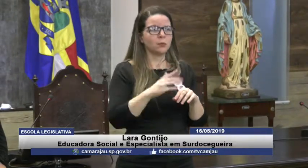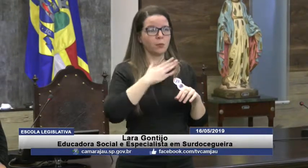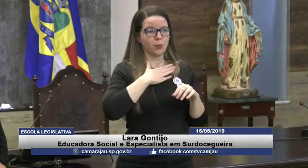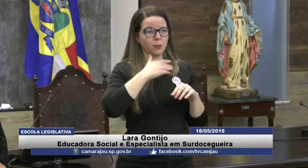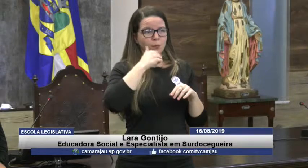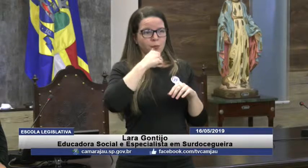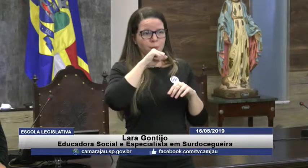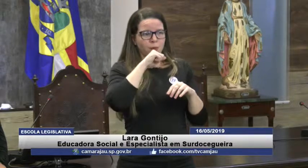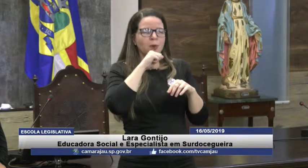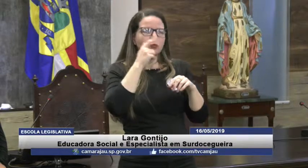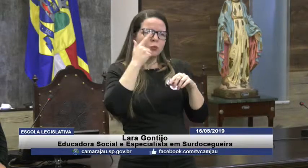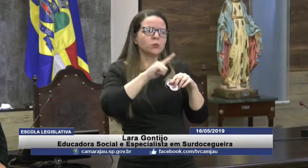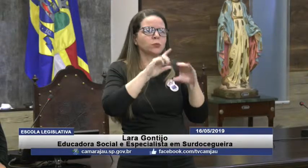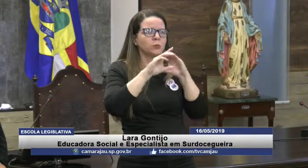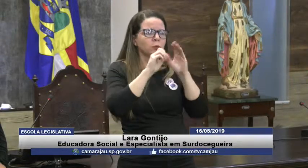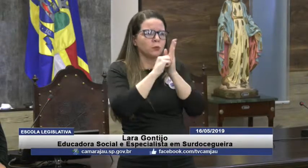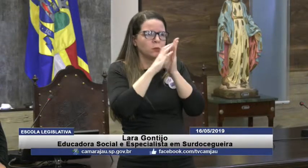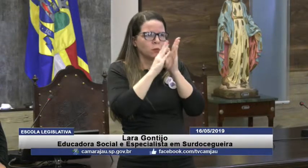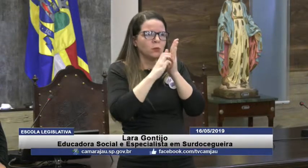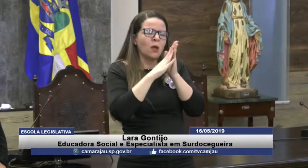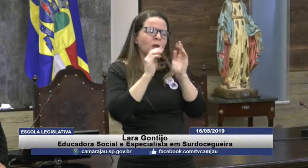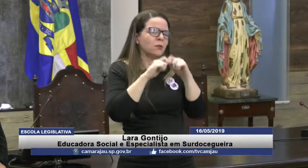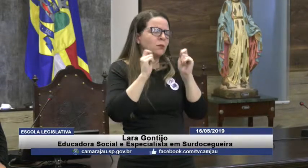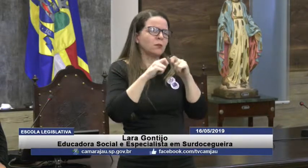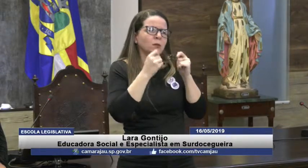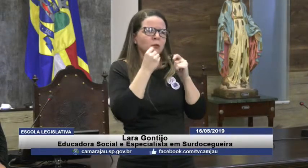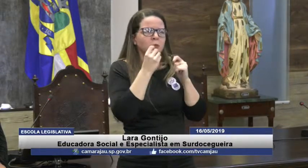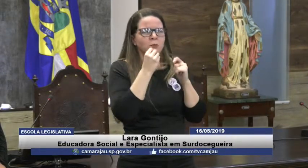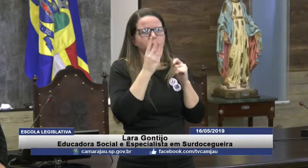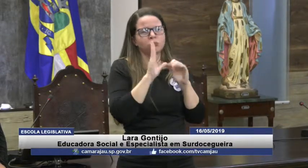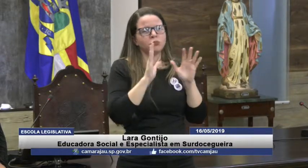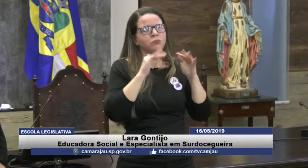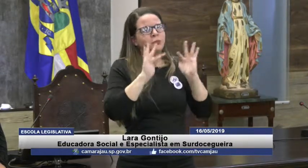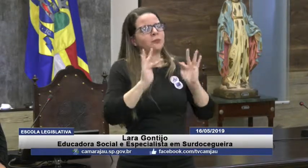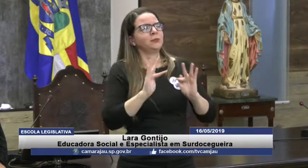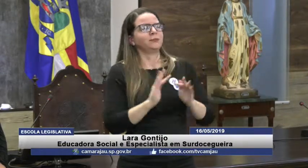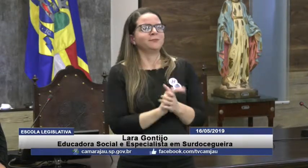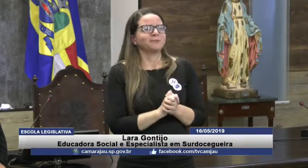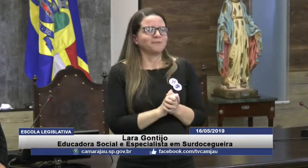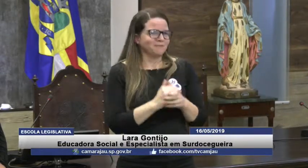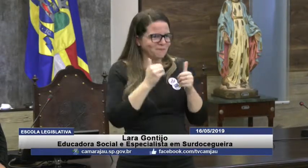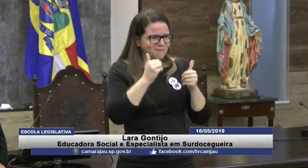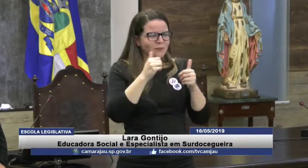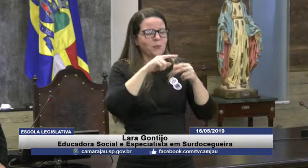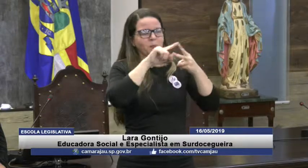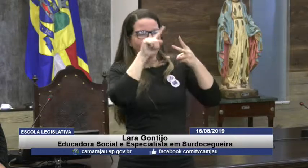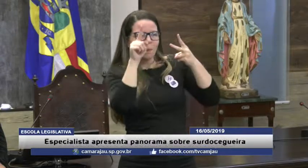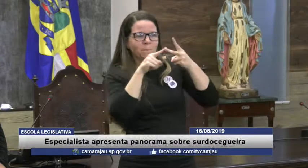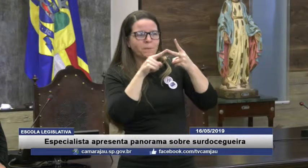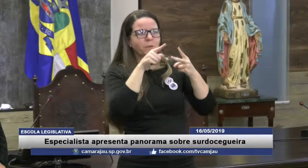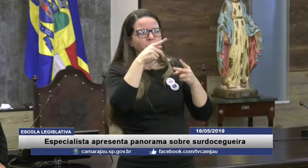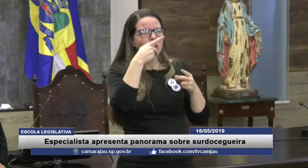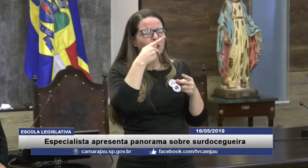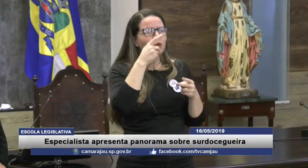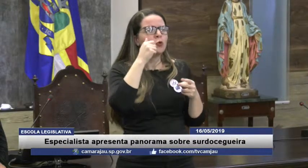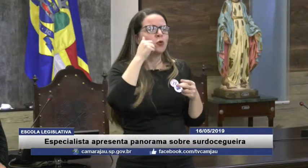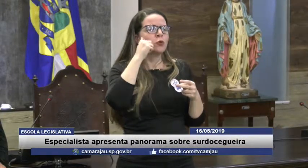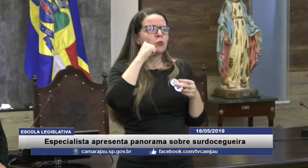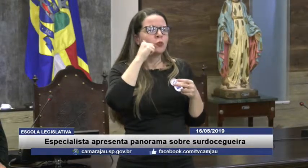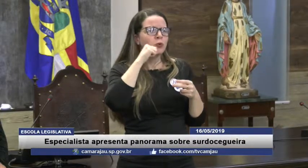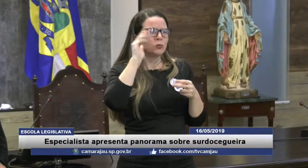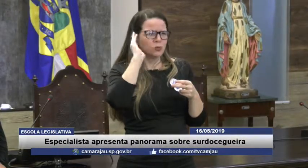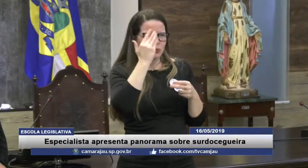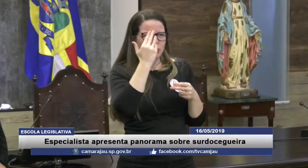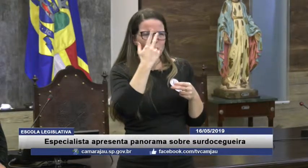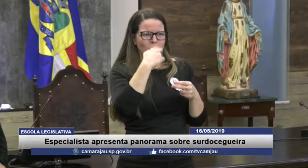a se desenvolver, isso acaba sendo um entrave, né? Eu tive a oportunidade da minha mãe ser uma pessoa com muita paciência, mas foi mesmo com a escrita na palma da mão,